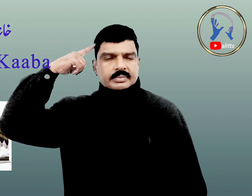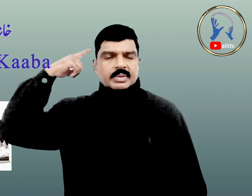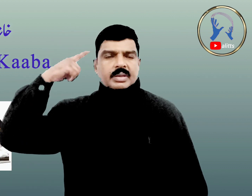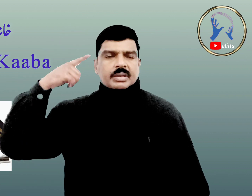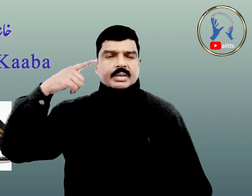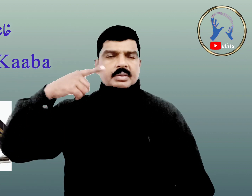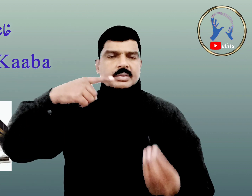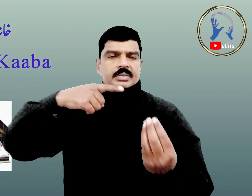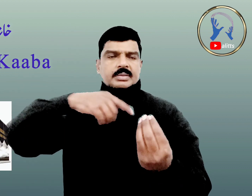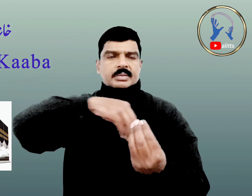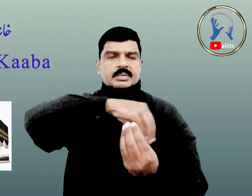بلیک۔